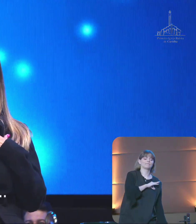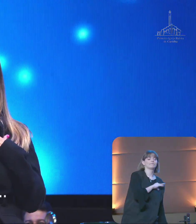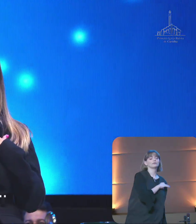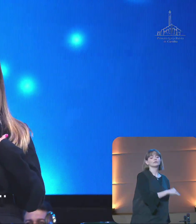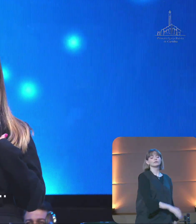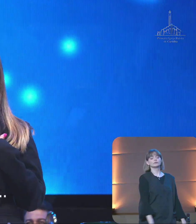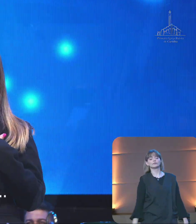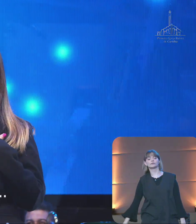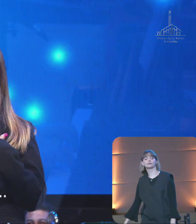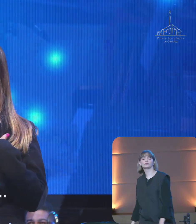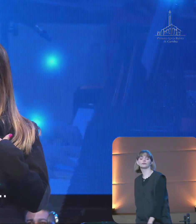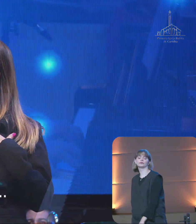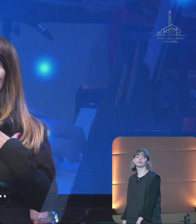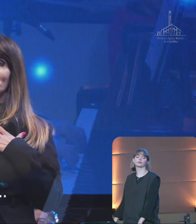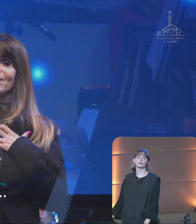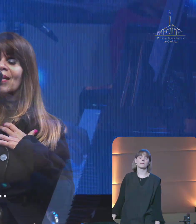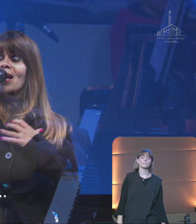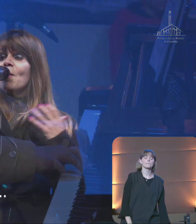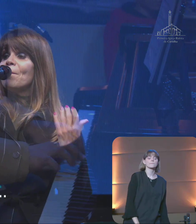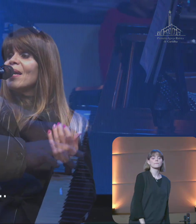Deus.